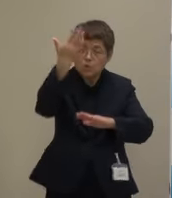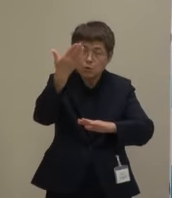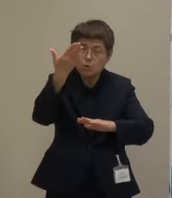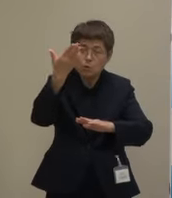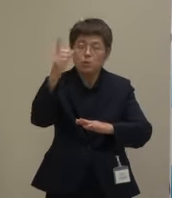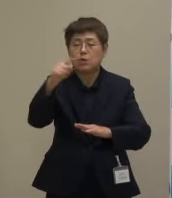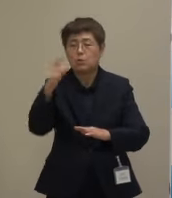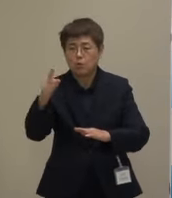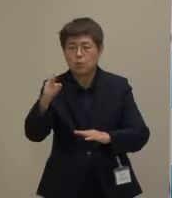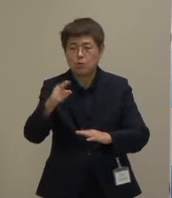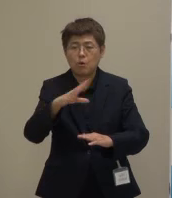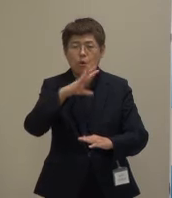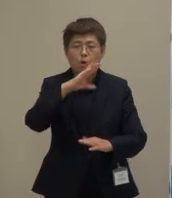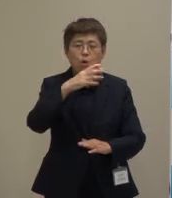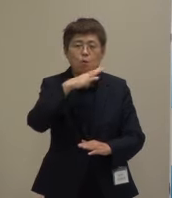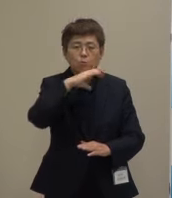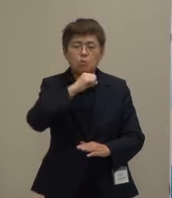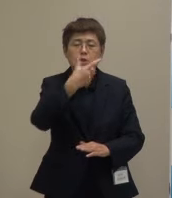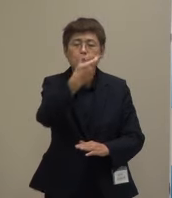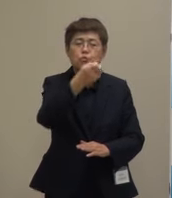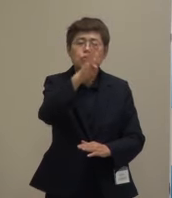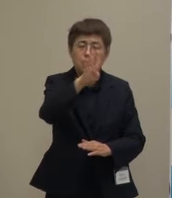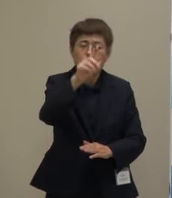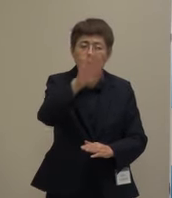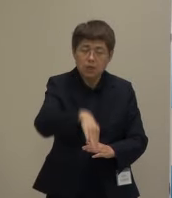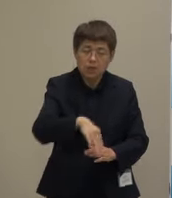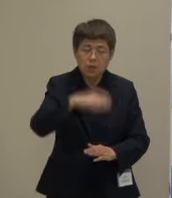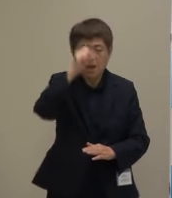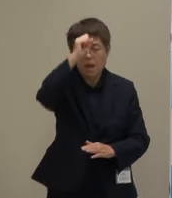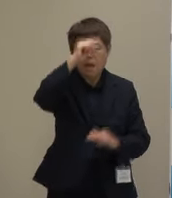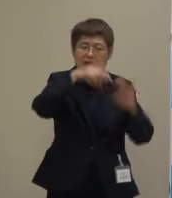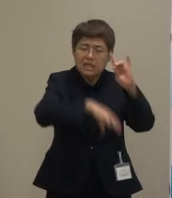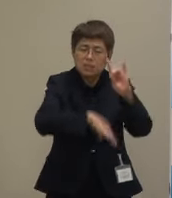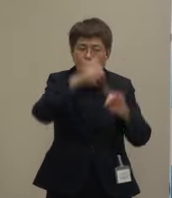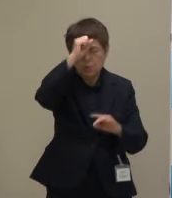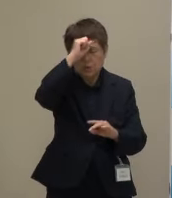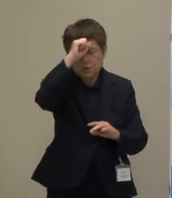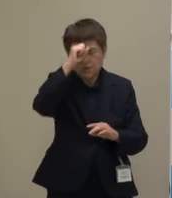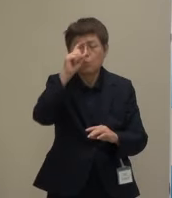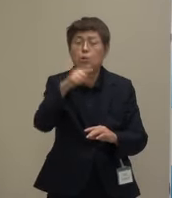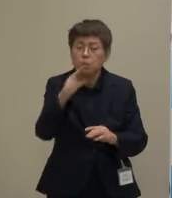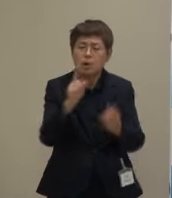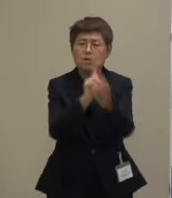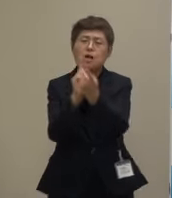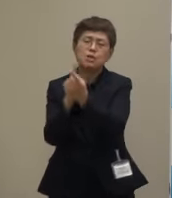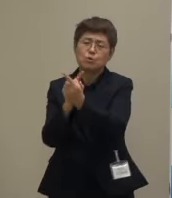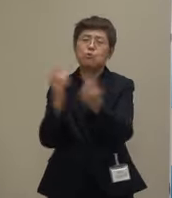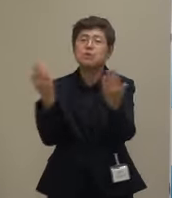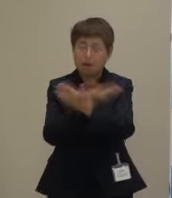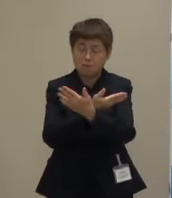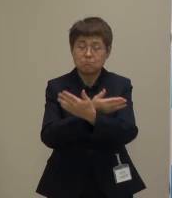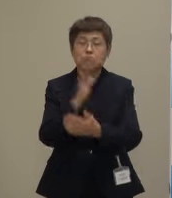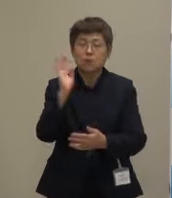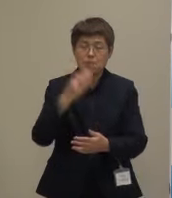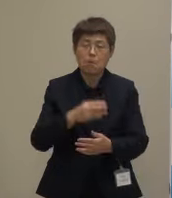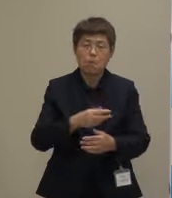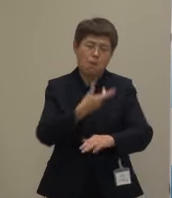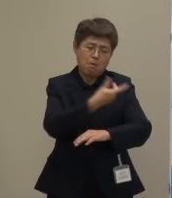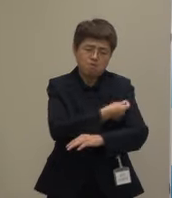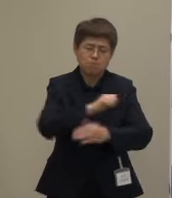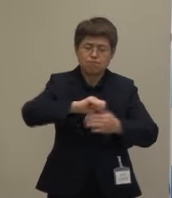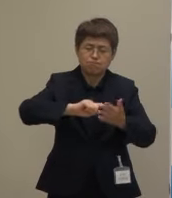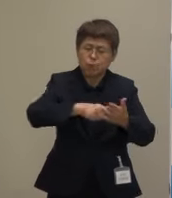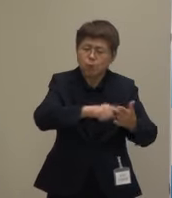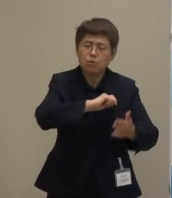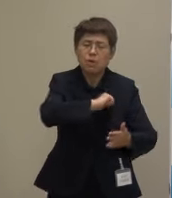方と64歳以下で基礎疾患を有する方となります。ただし接種の努力